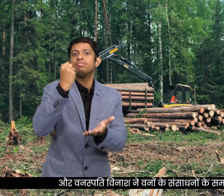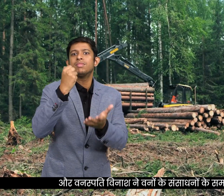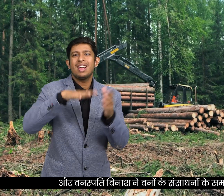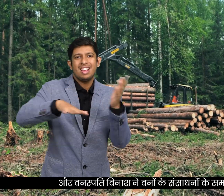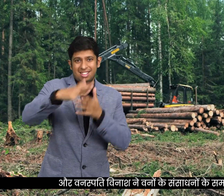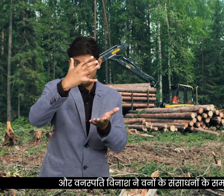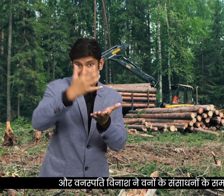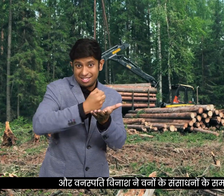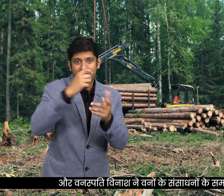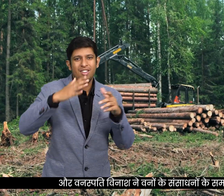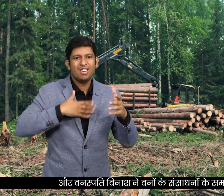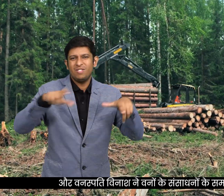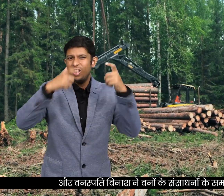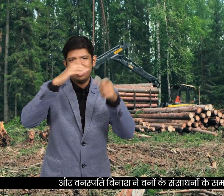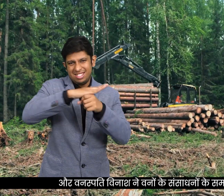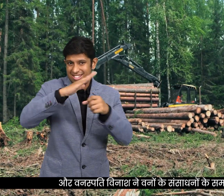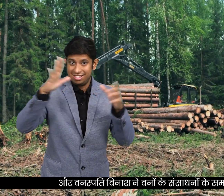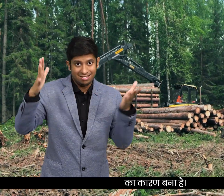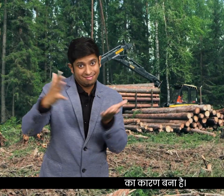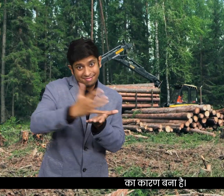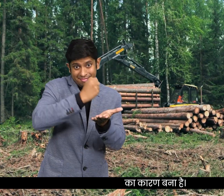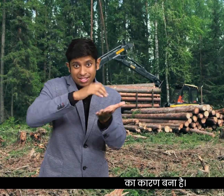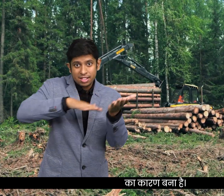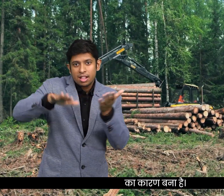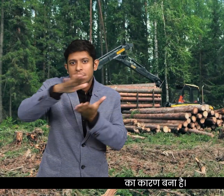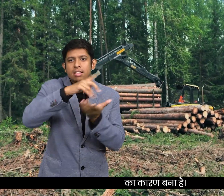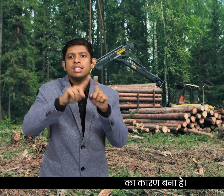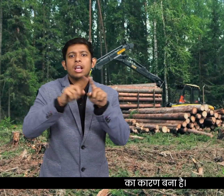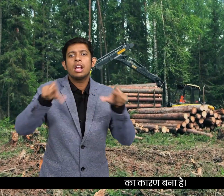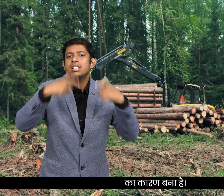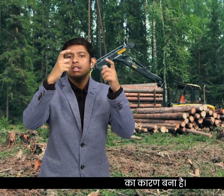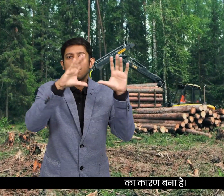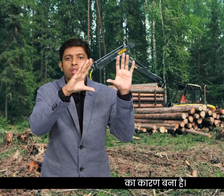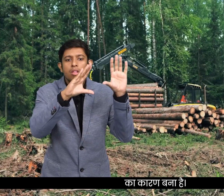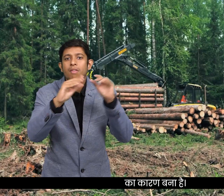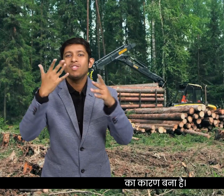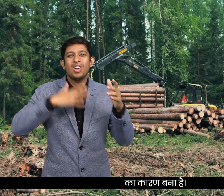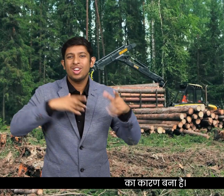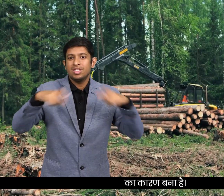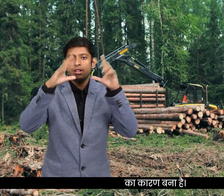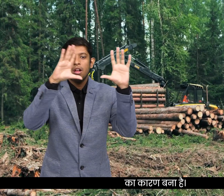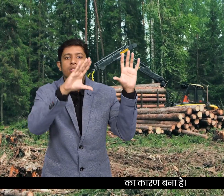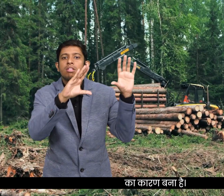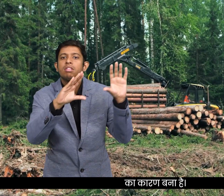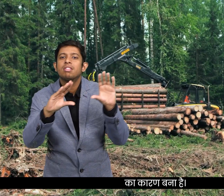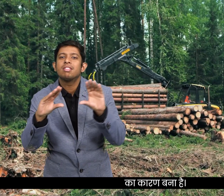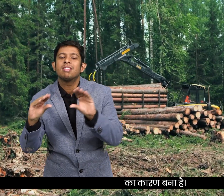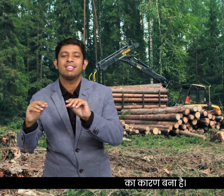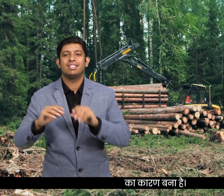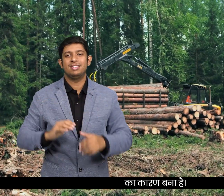ने वनों के संसाधनों के समाप्त होने का कारण बना है।